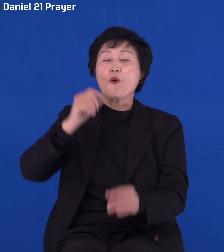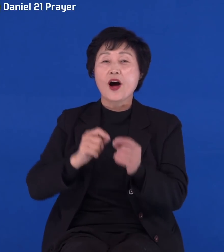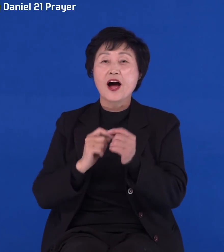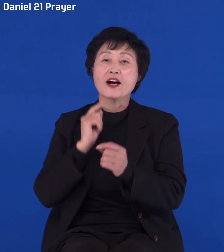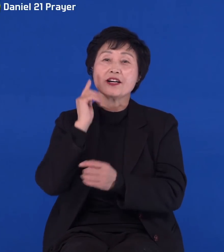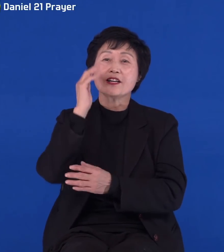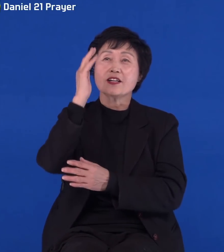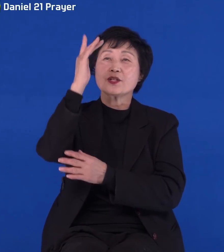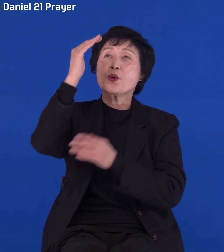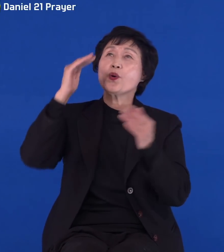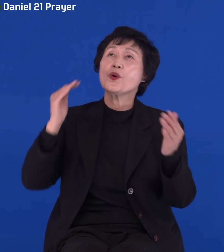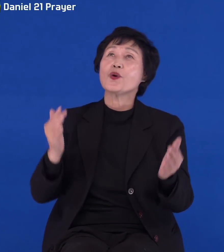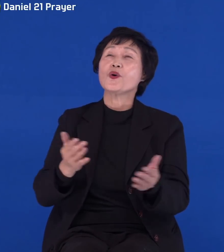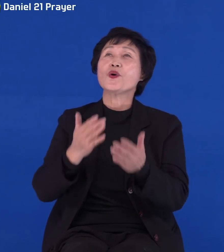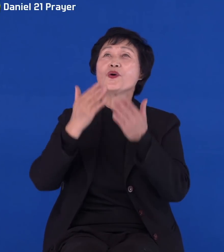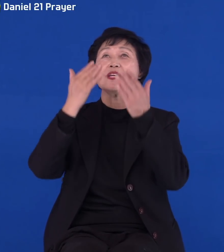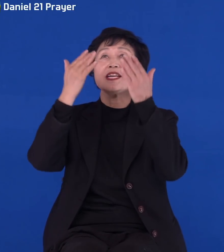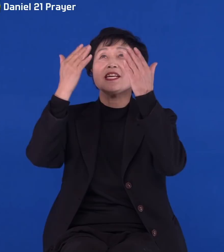영광을